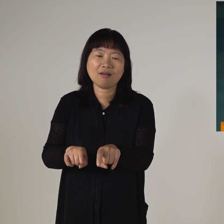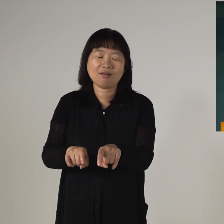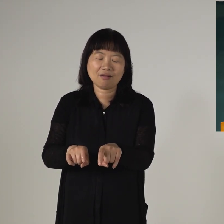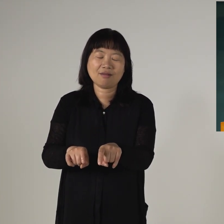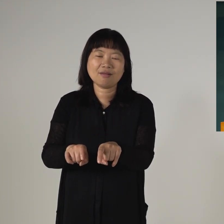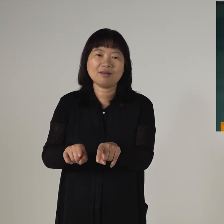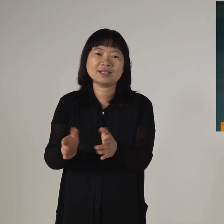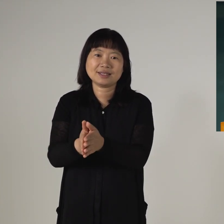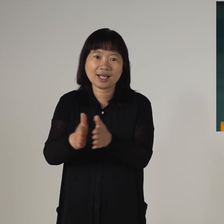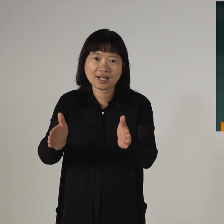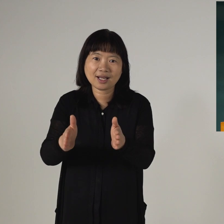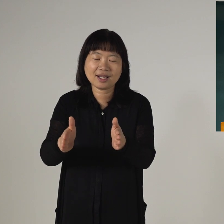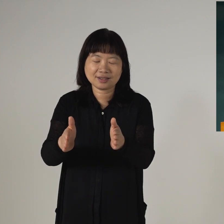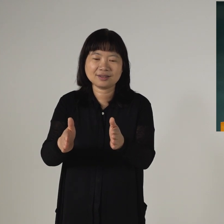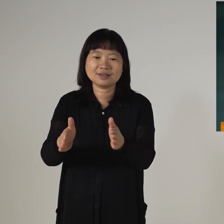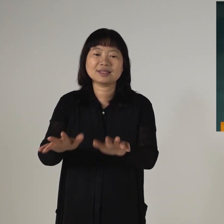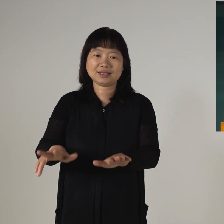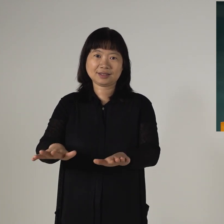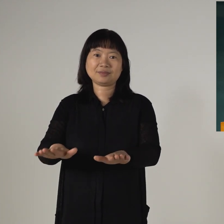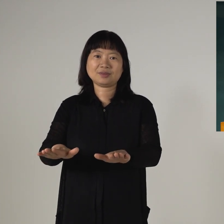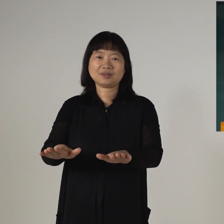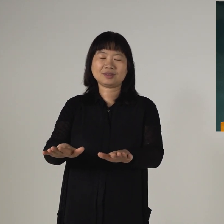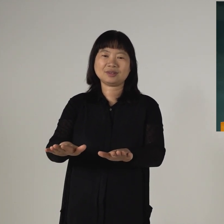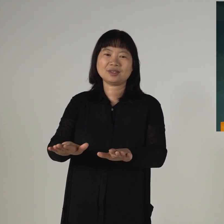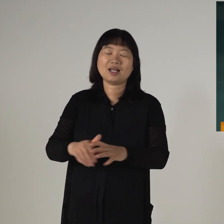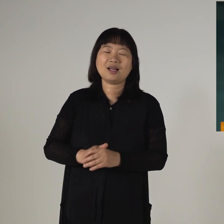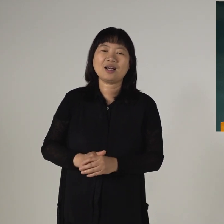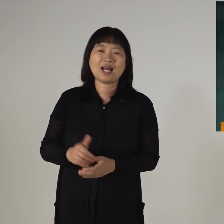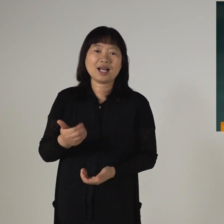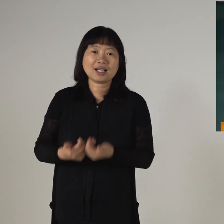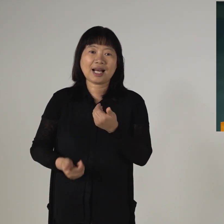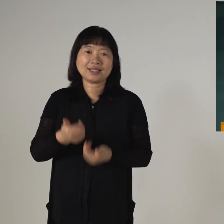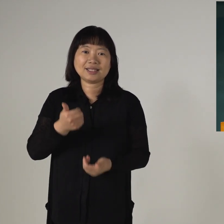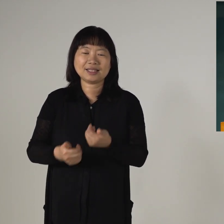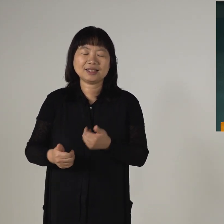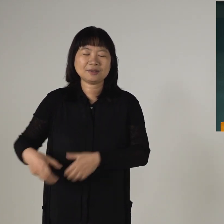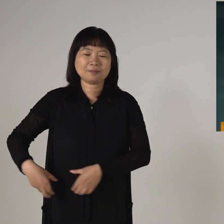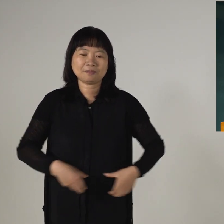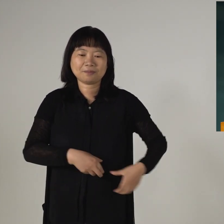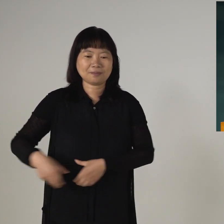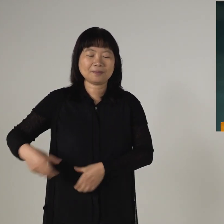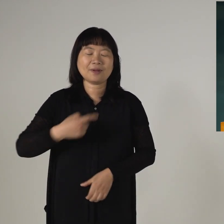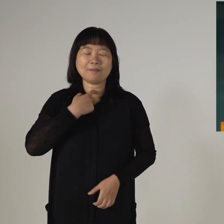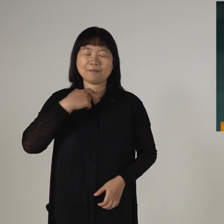이 걸음은 한 번도 갈등을 가진 적이 없어요.